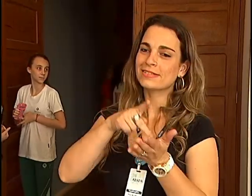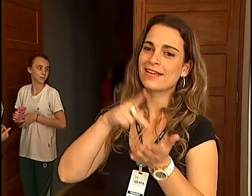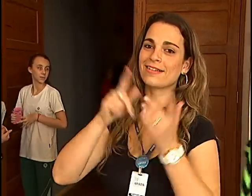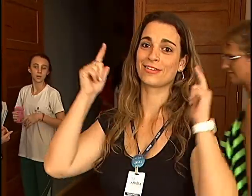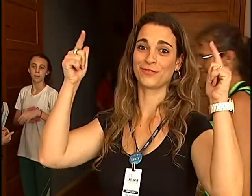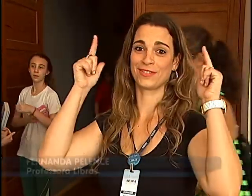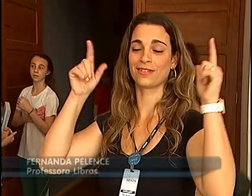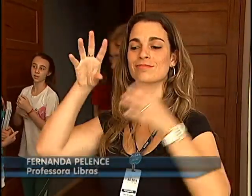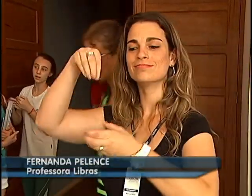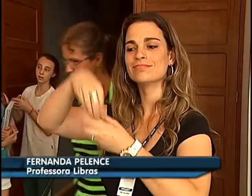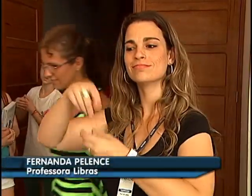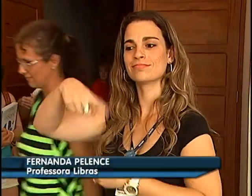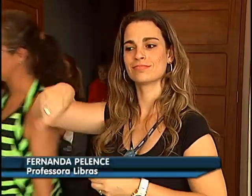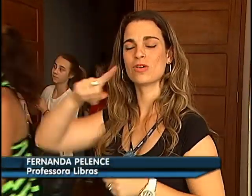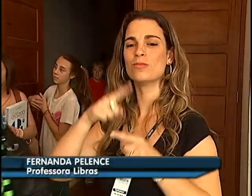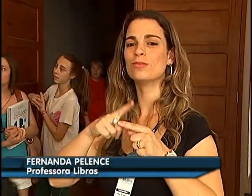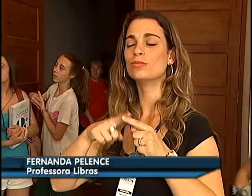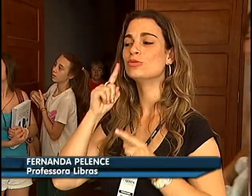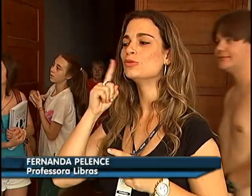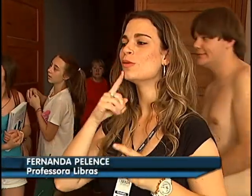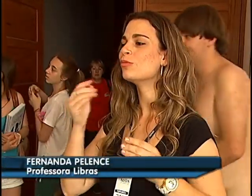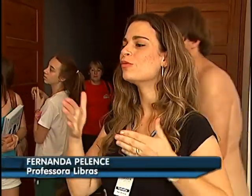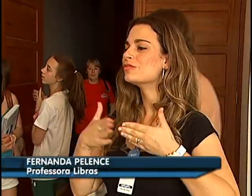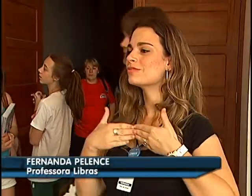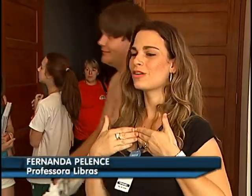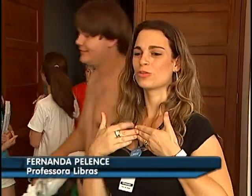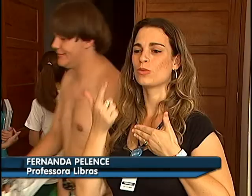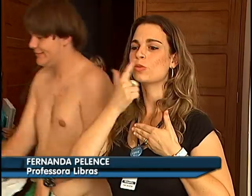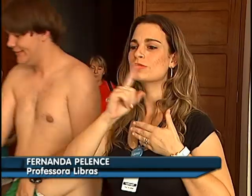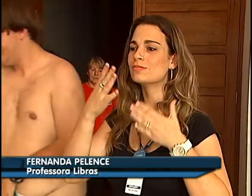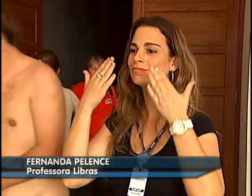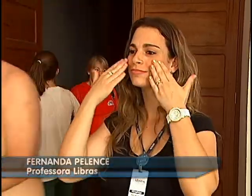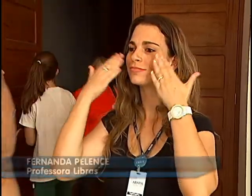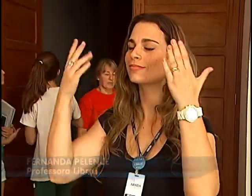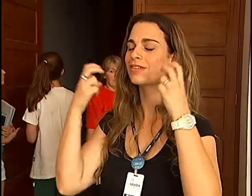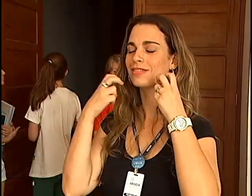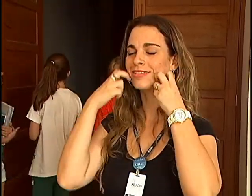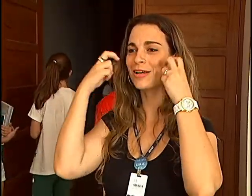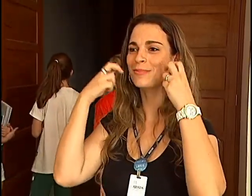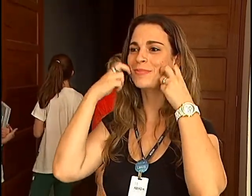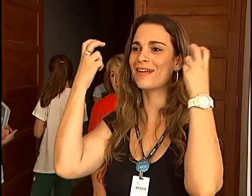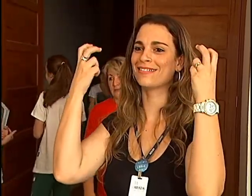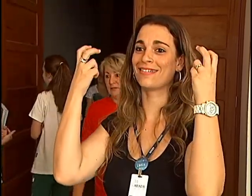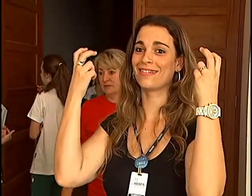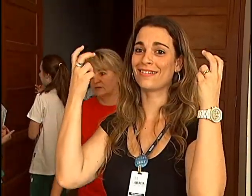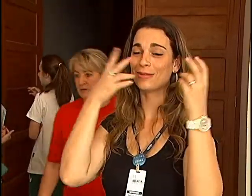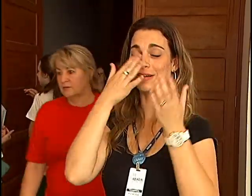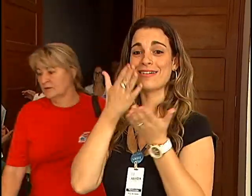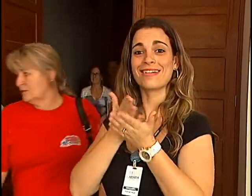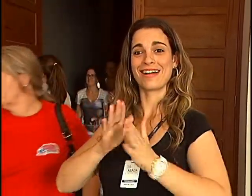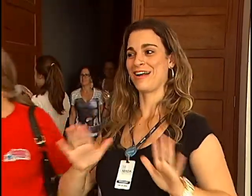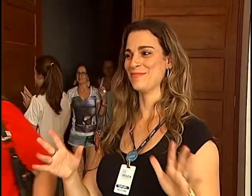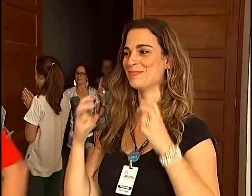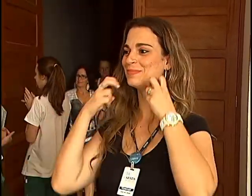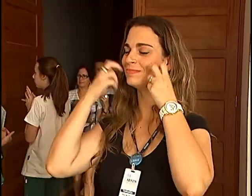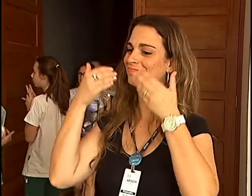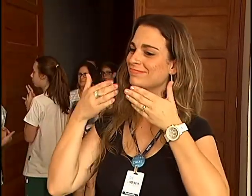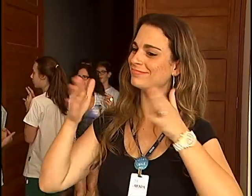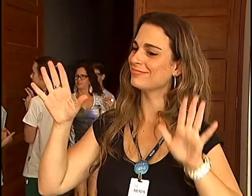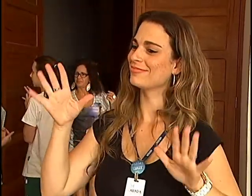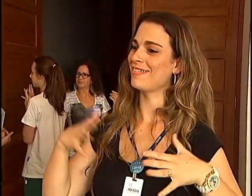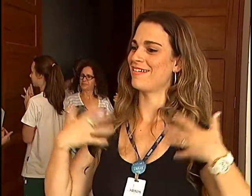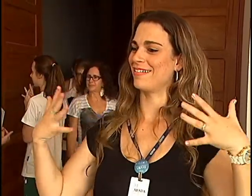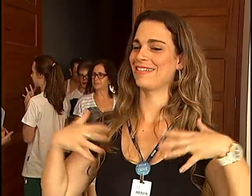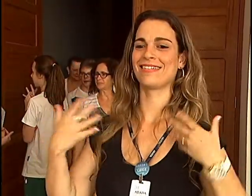professora de libras da Abada acredita ainda que é uma forma de diversão Às vezes as pessoas com deficiência auditiva são